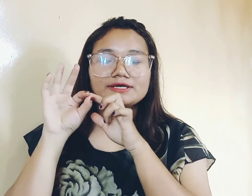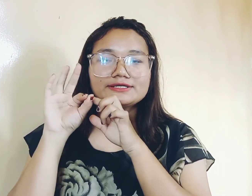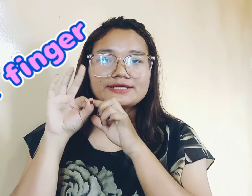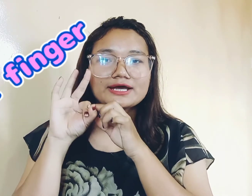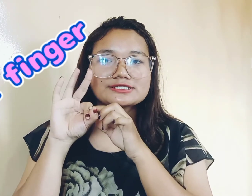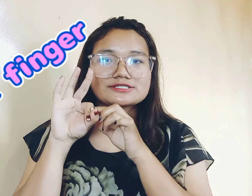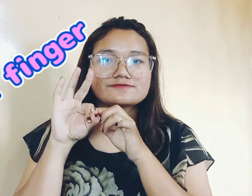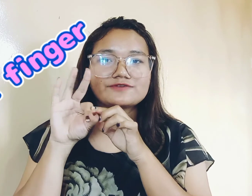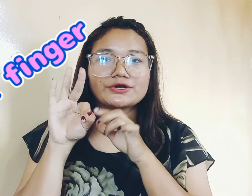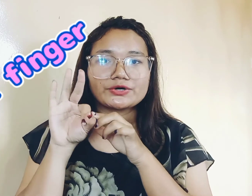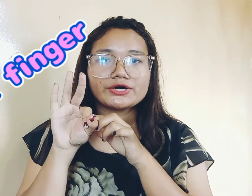Index Finger